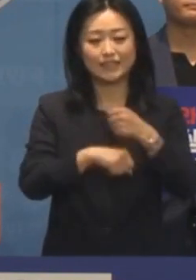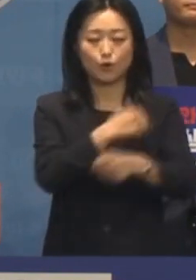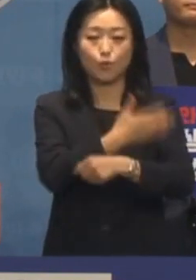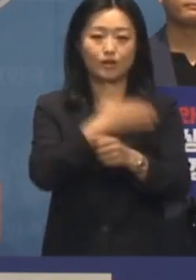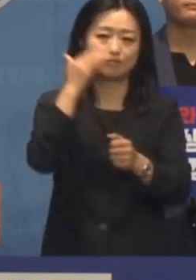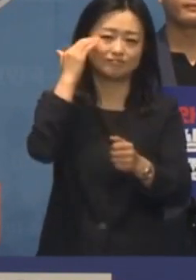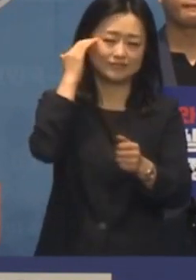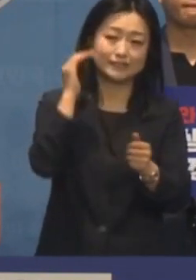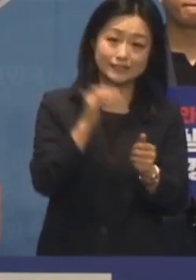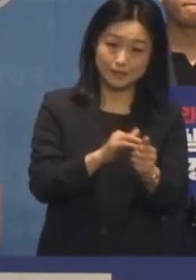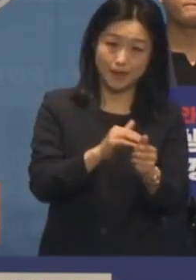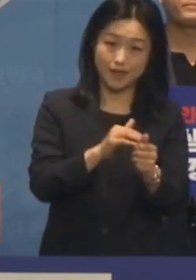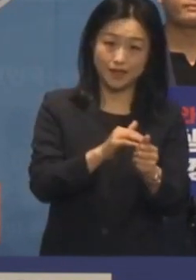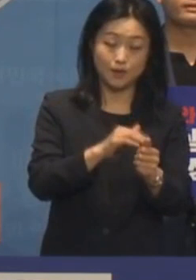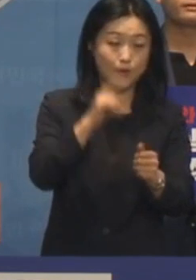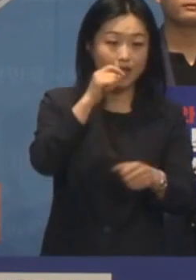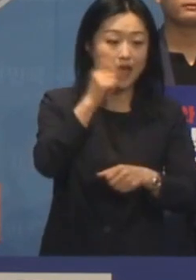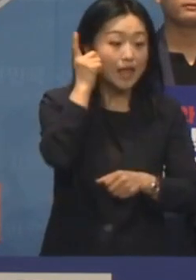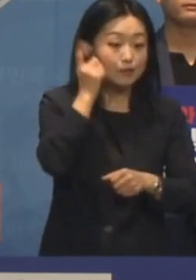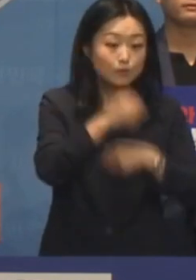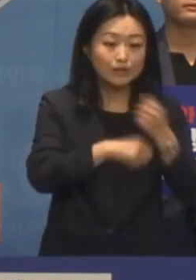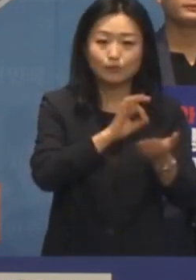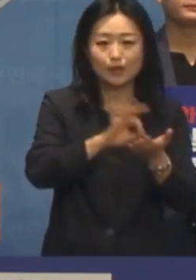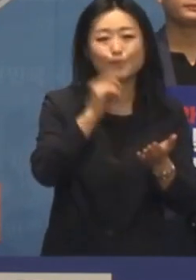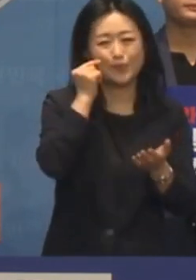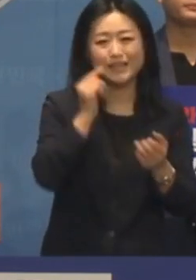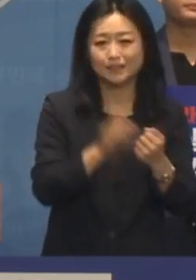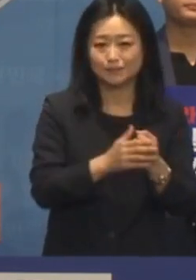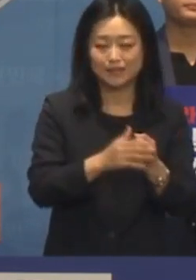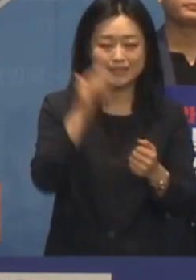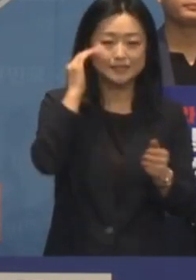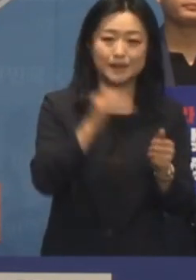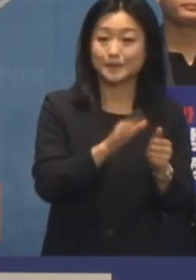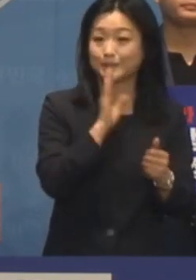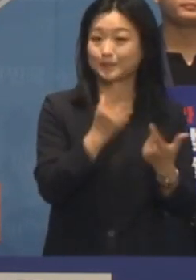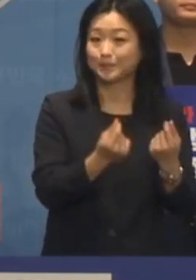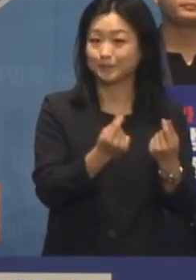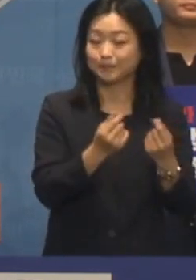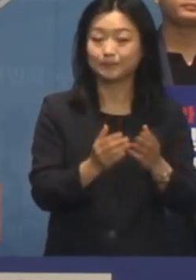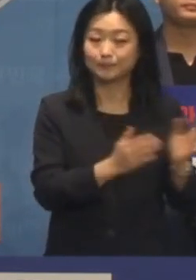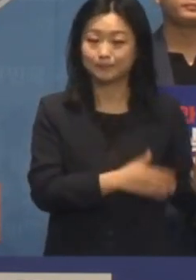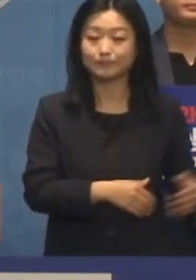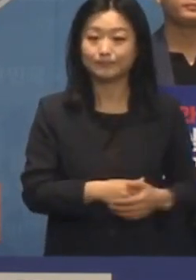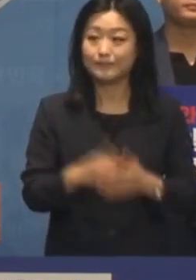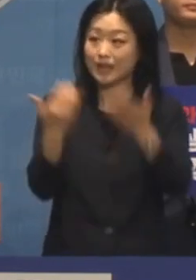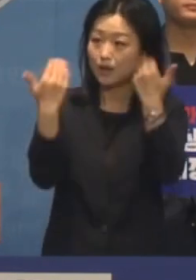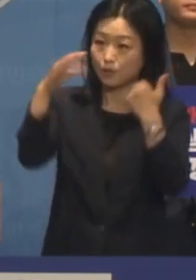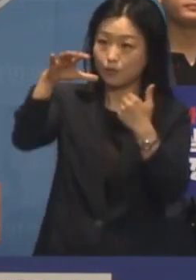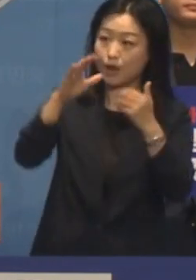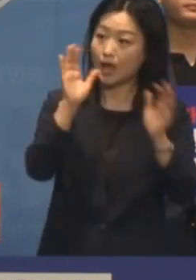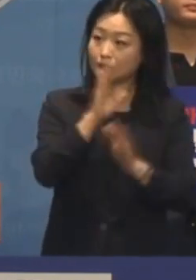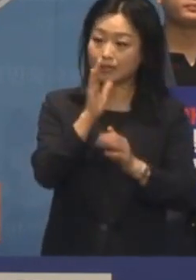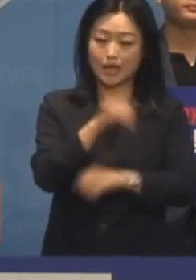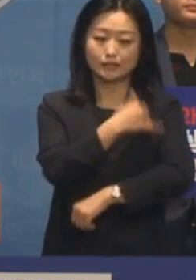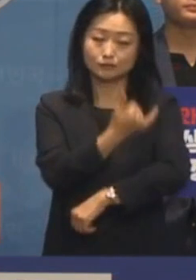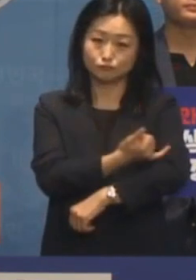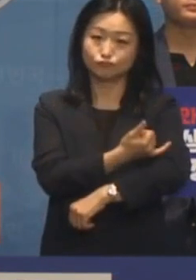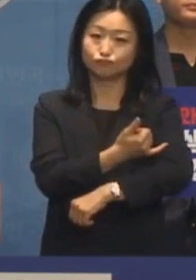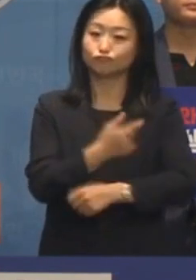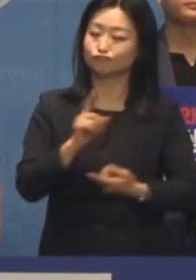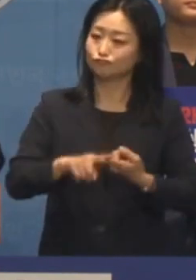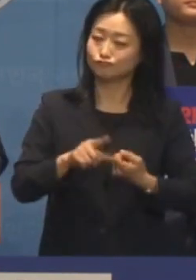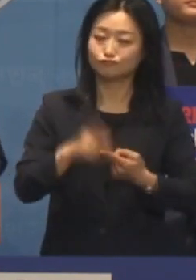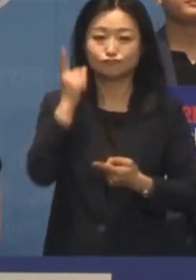침해이다. 각 학교의 학생들은 휴대폰 자율화를 시도했지만 학교 측은 아무런 권한이 없는 학생 대표와